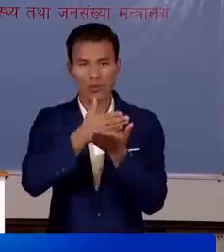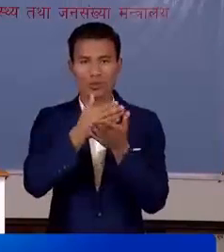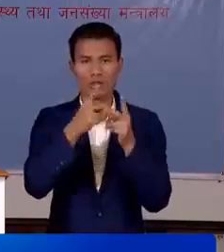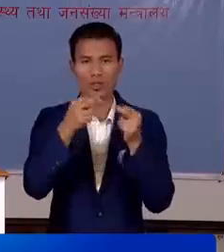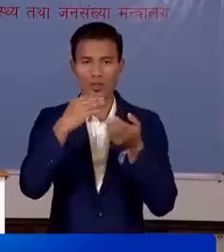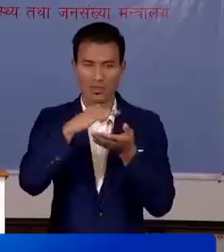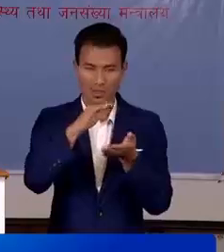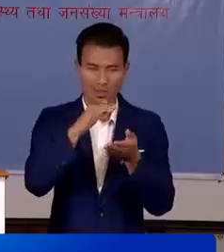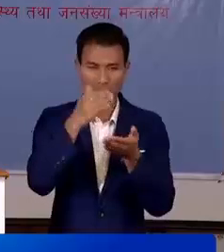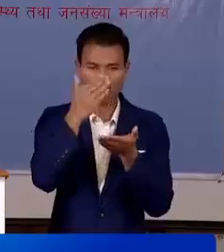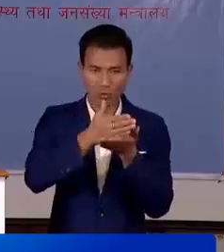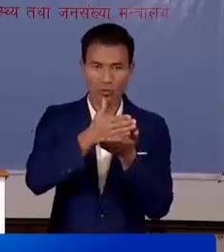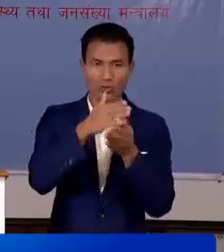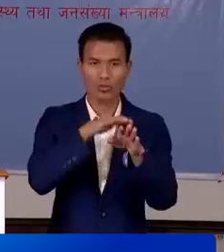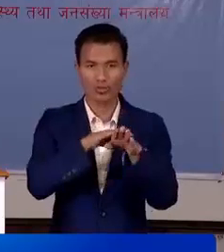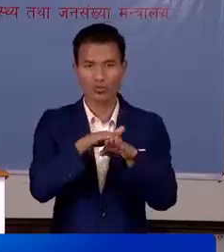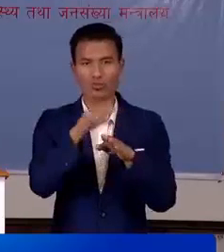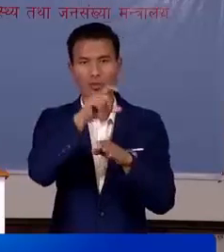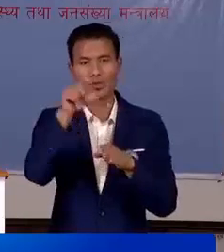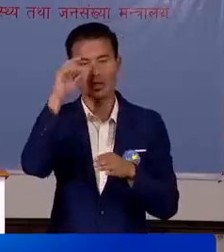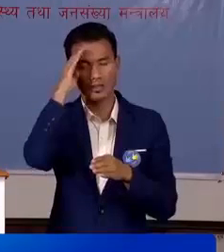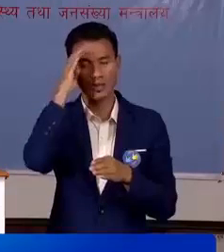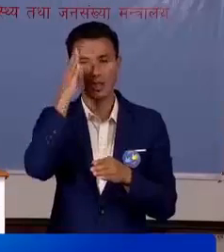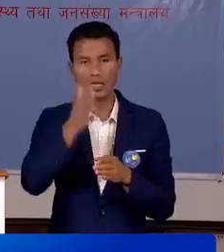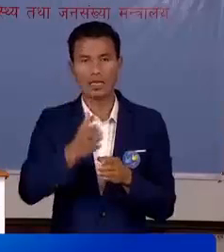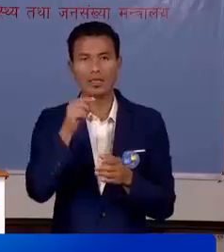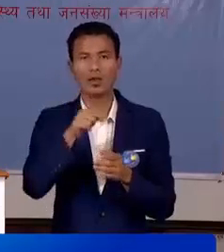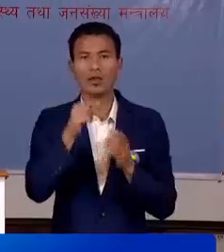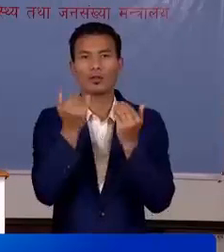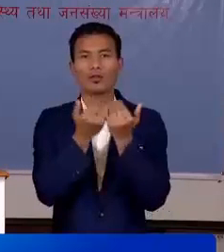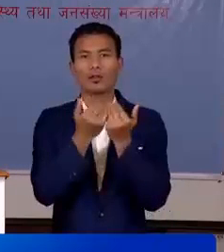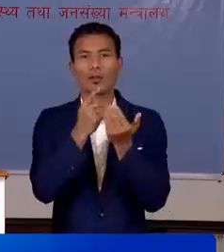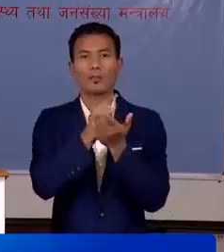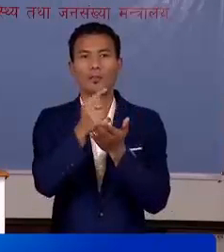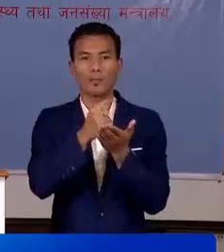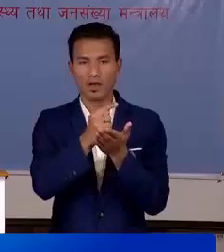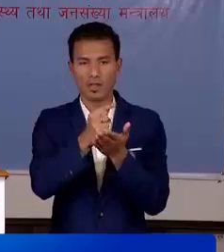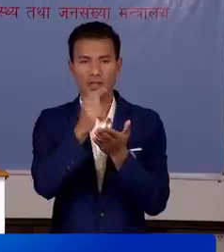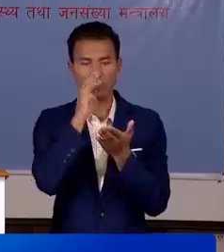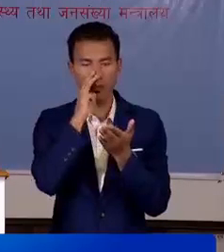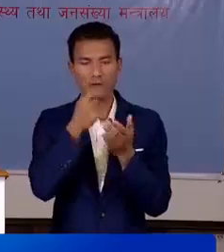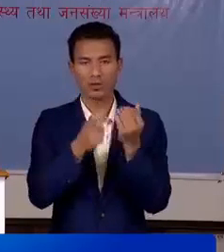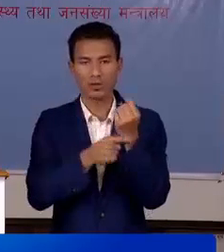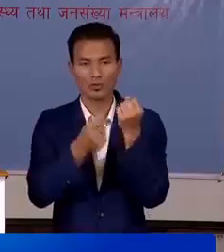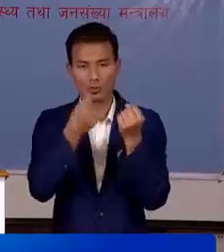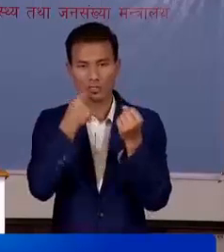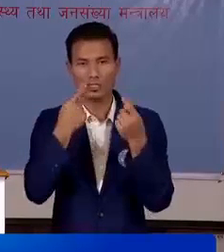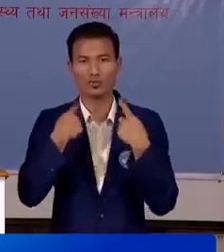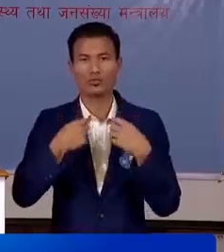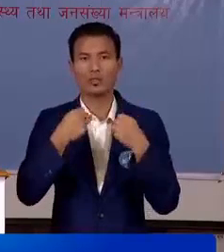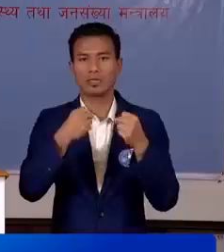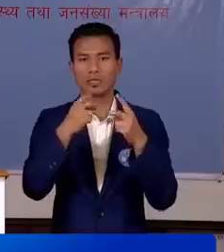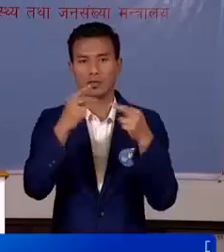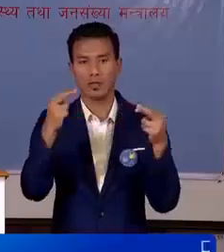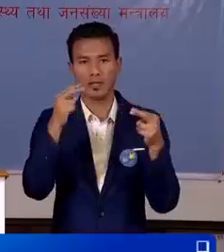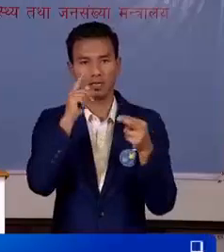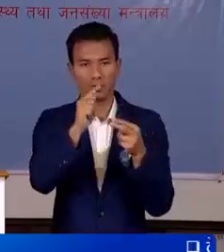द्वासा अभाणी मा रहेका अबरोध बरू नेपाल सरकार ले अलि गरेका प्रहास मा अशीदी रस्वास्ते सामंगरीको